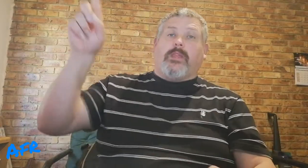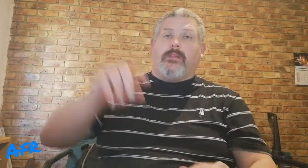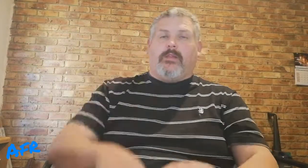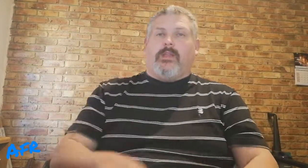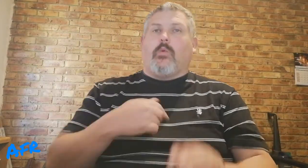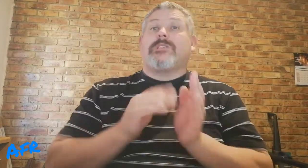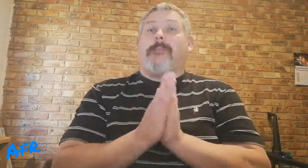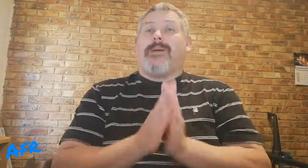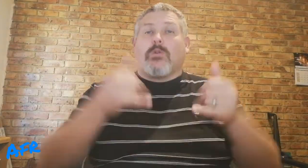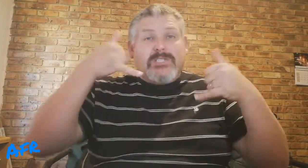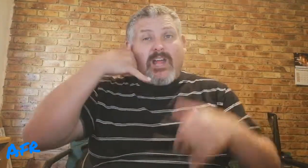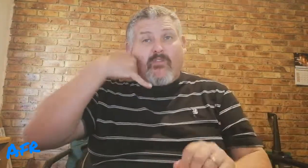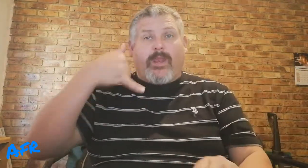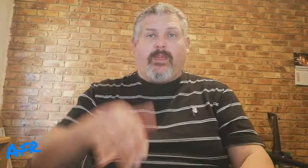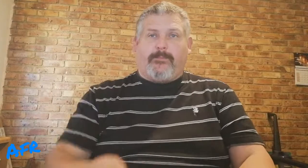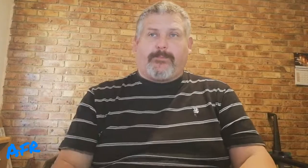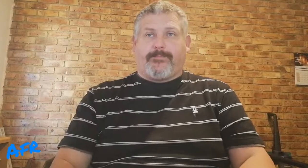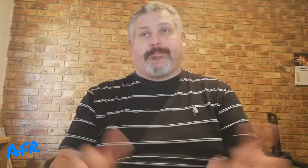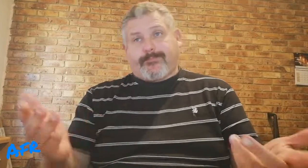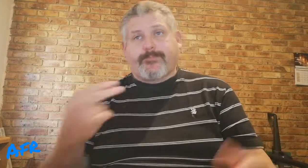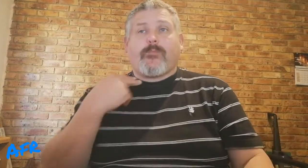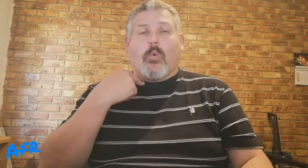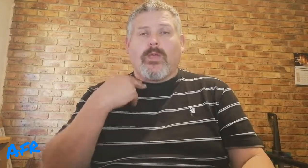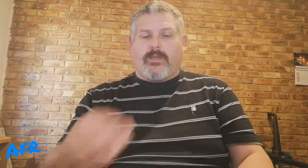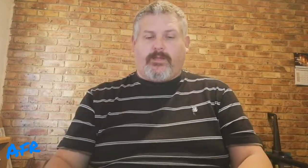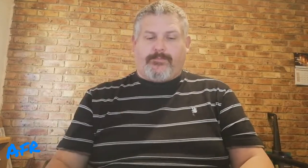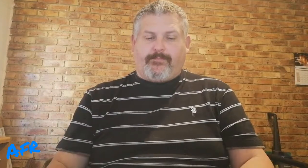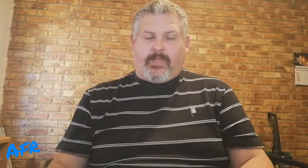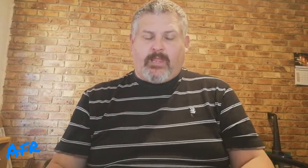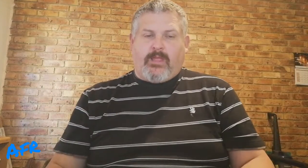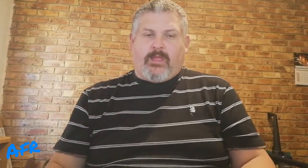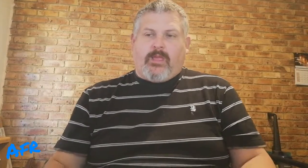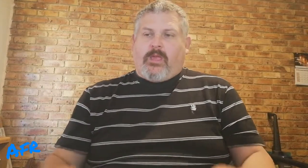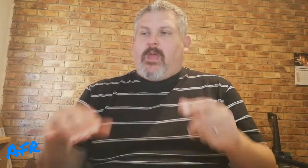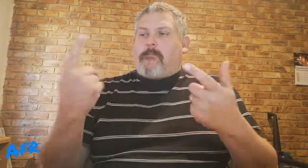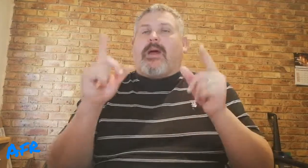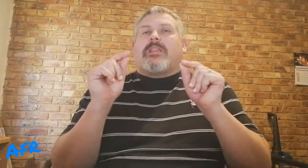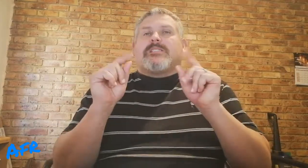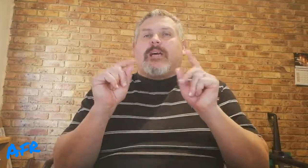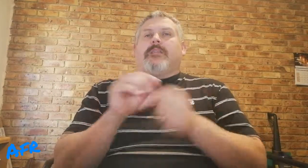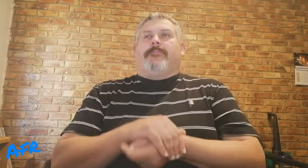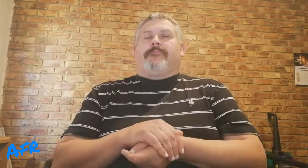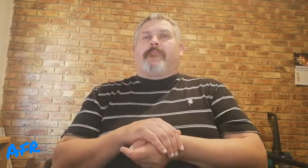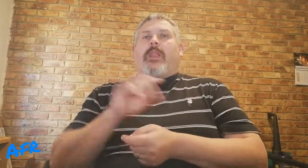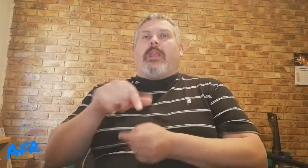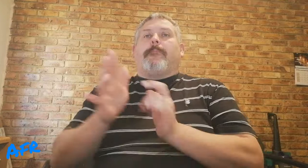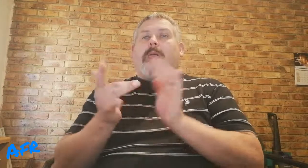God, ons aanbid ons selfone, ongelukkig. Maar interessant, in die